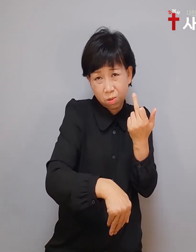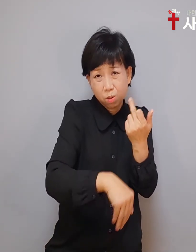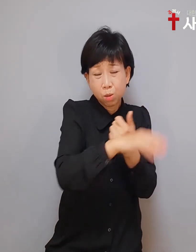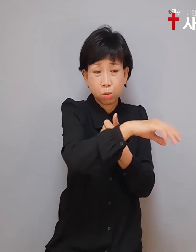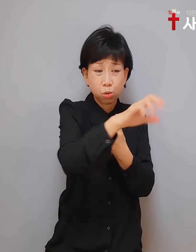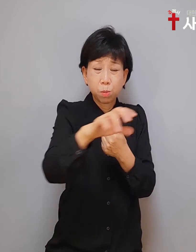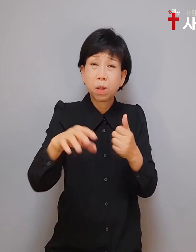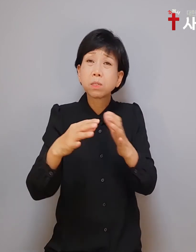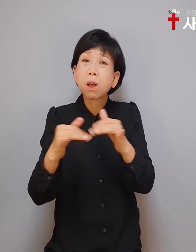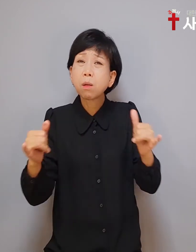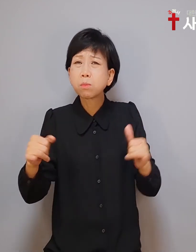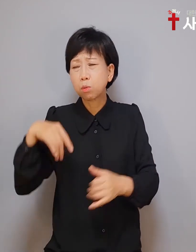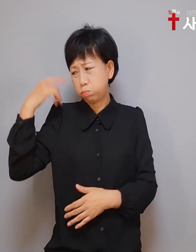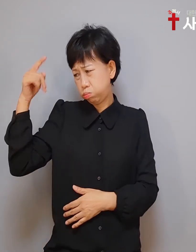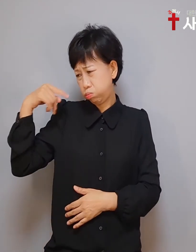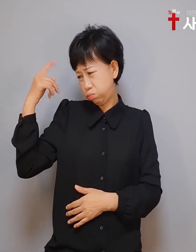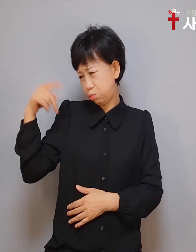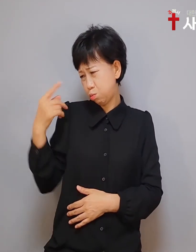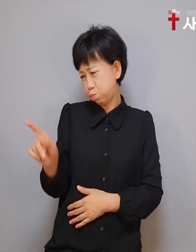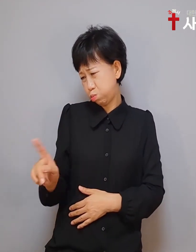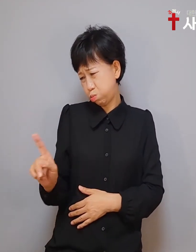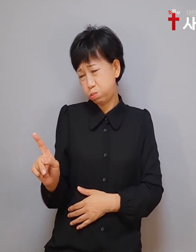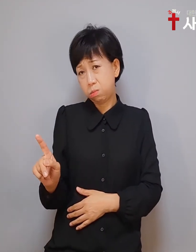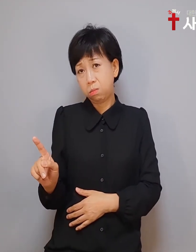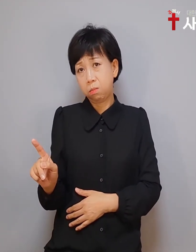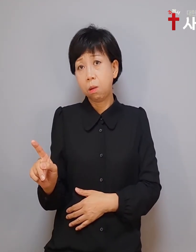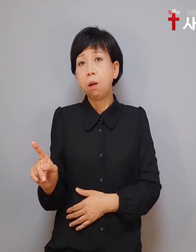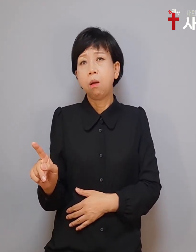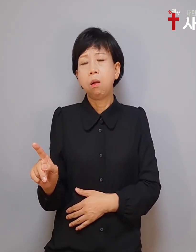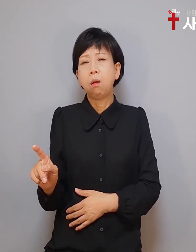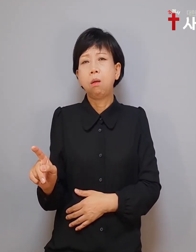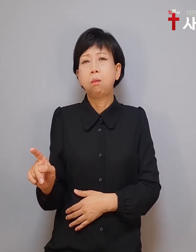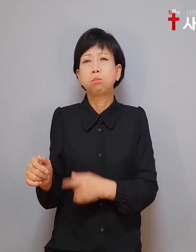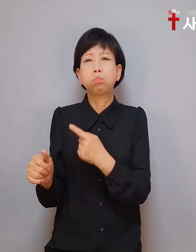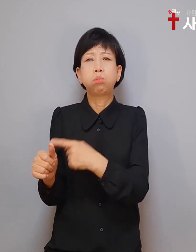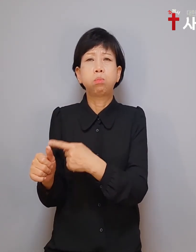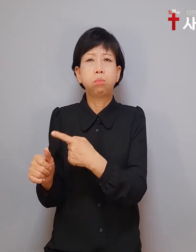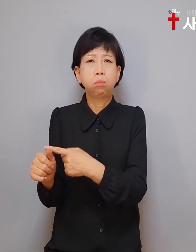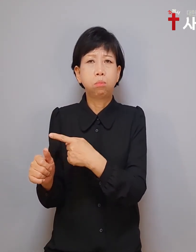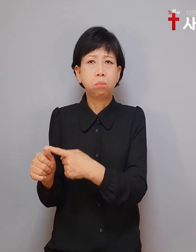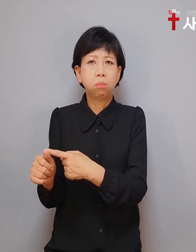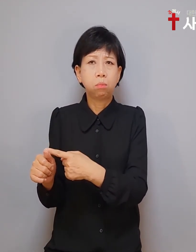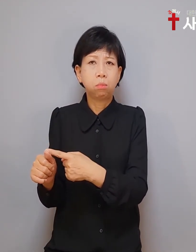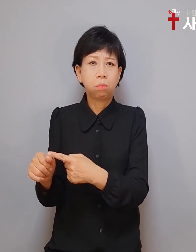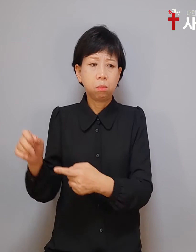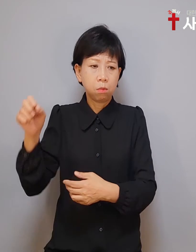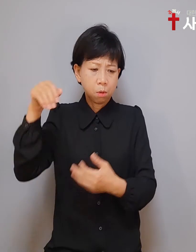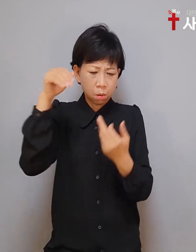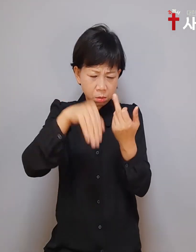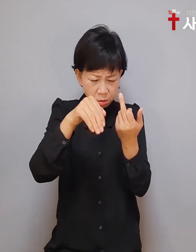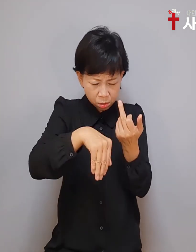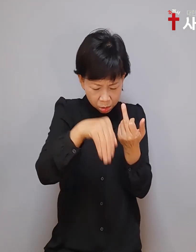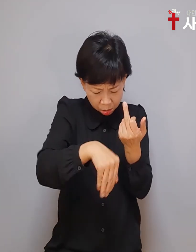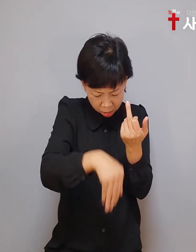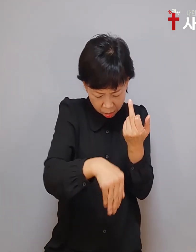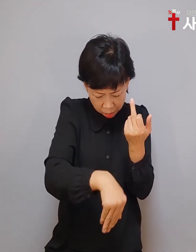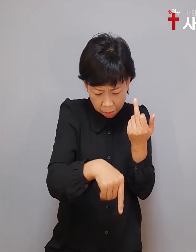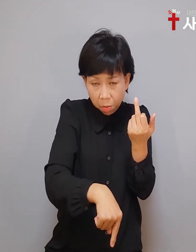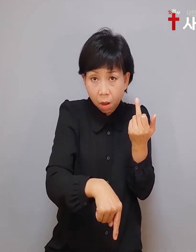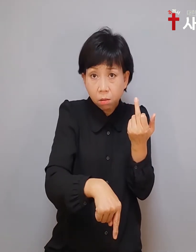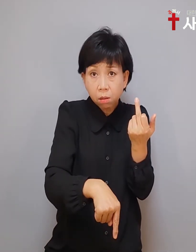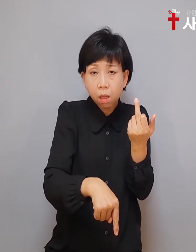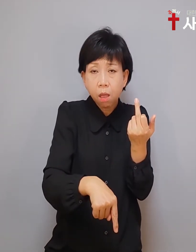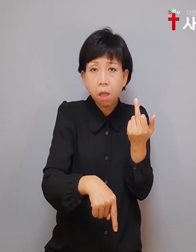제정신이 아니라며 수군거렸습니다. 그때 갑자기 황금 대신에 검은 물이 분수처럼 공중으로 솟구쳤고 그것은